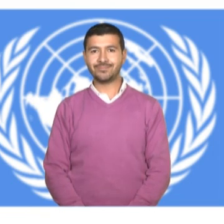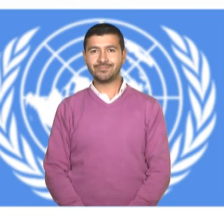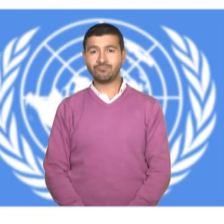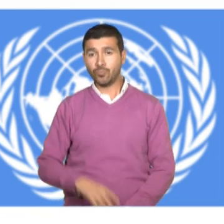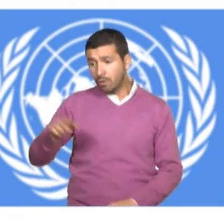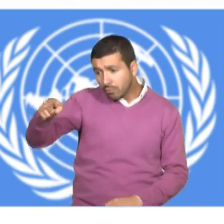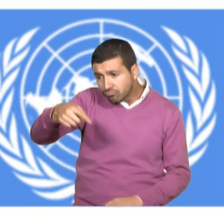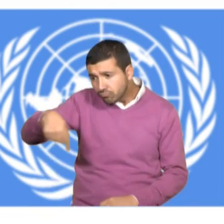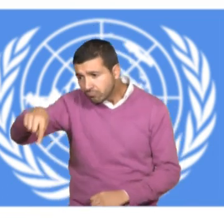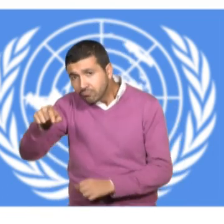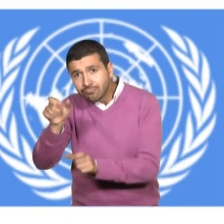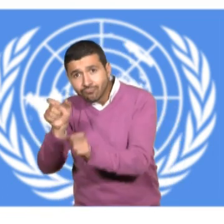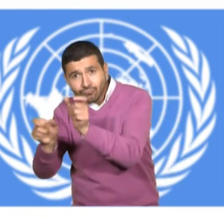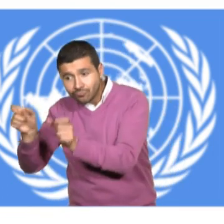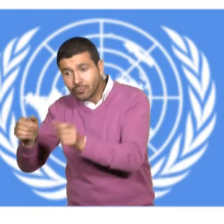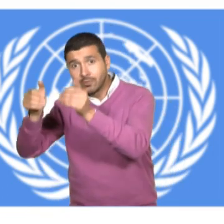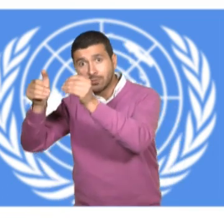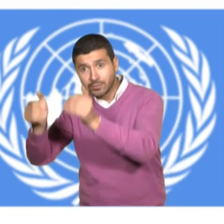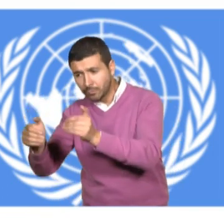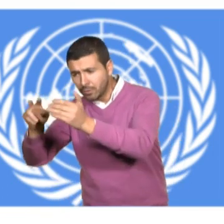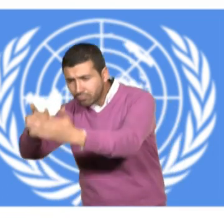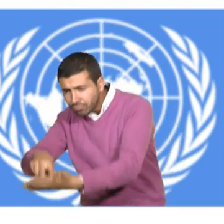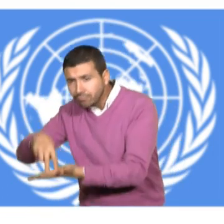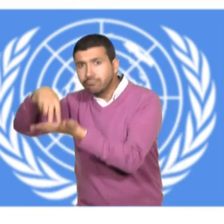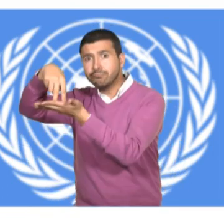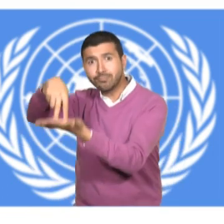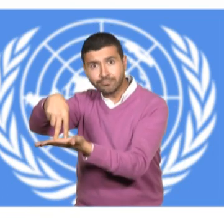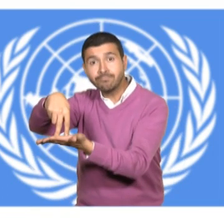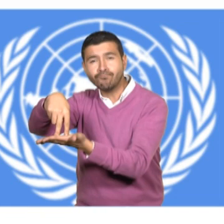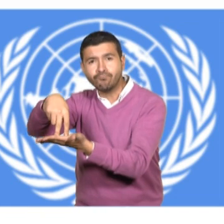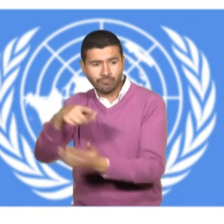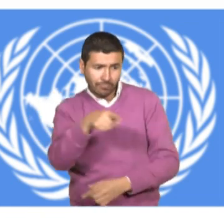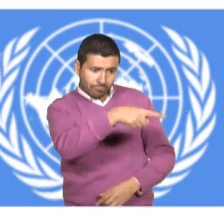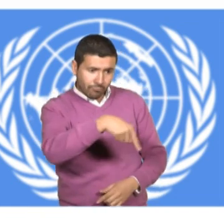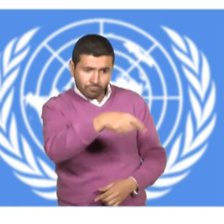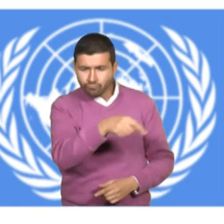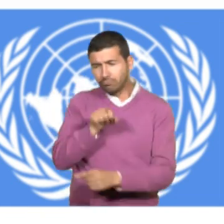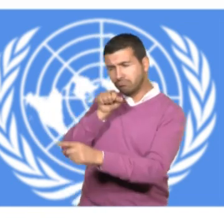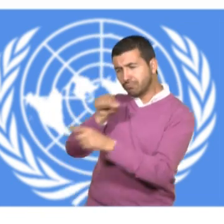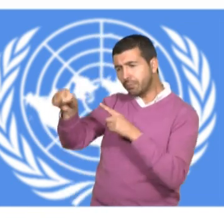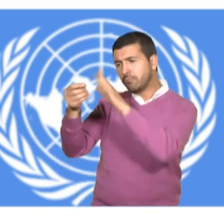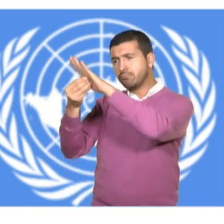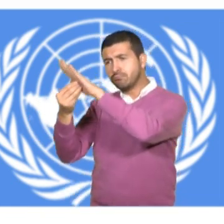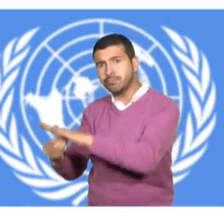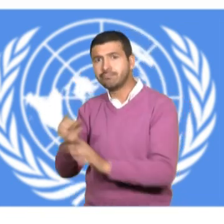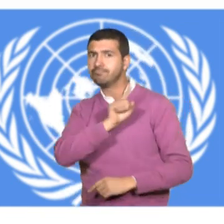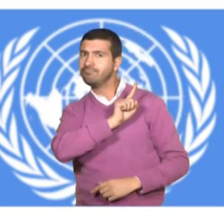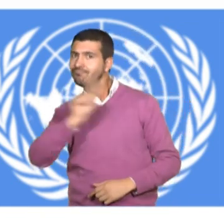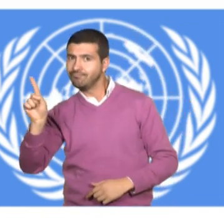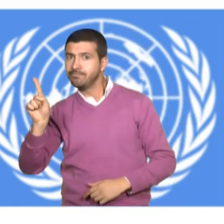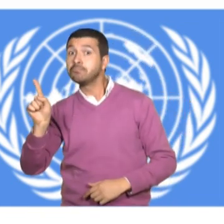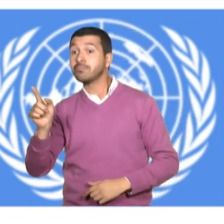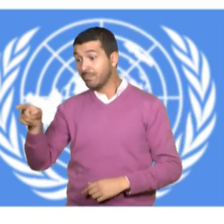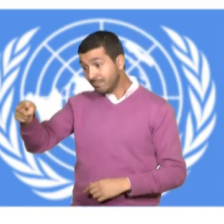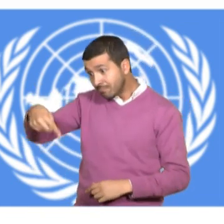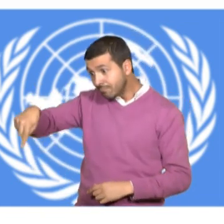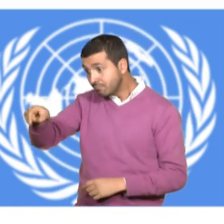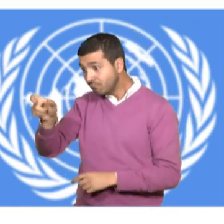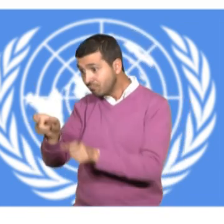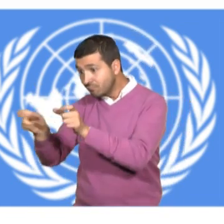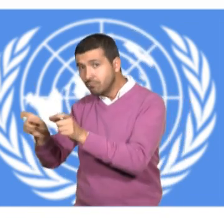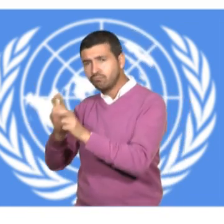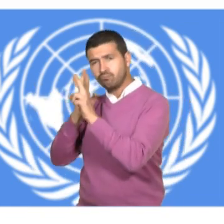H. Reconociendo también que la discriminación contra cualquier persona por razón de su discapacidad constituye